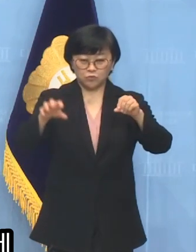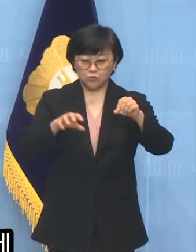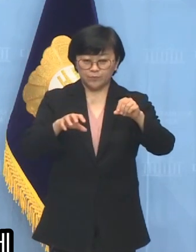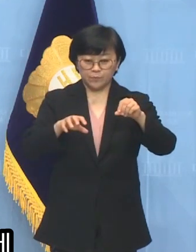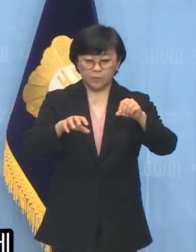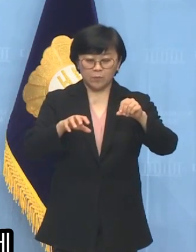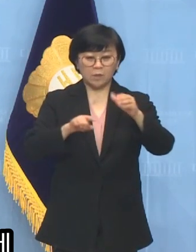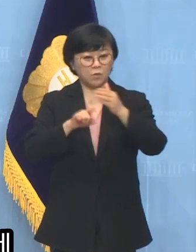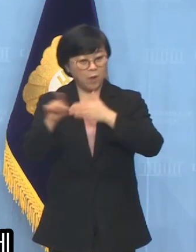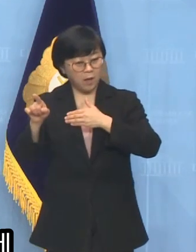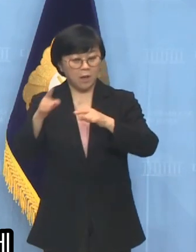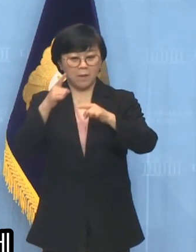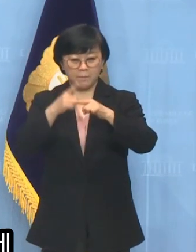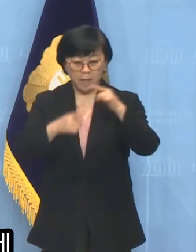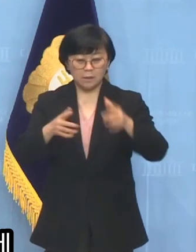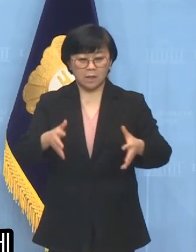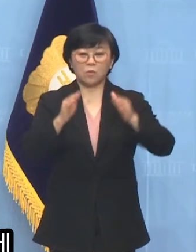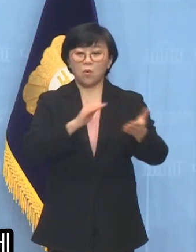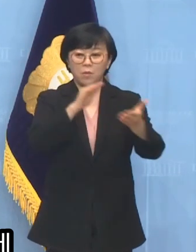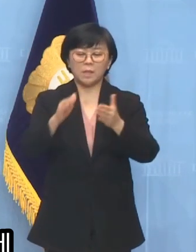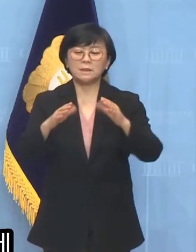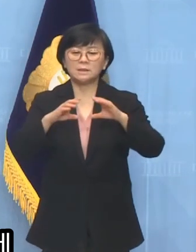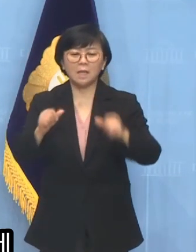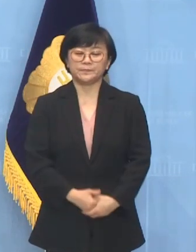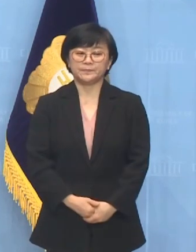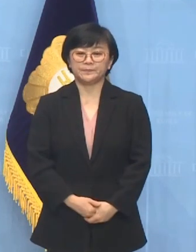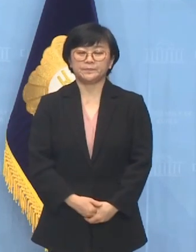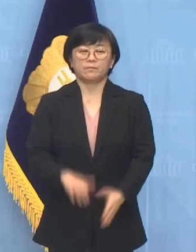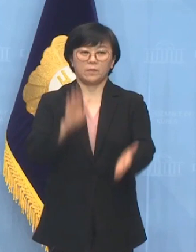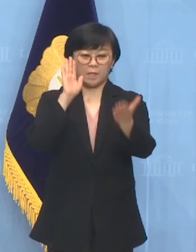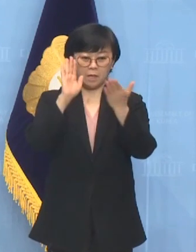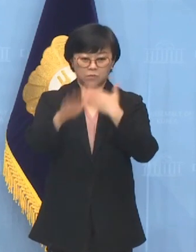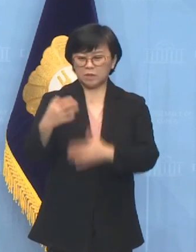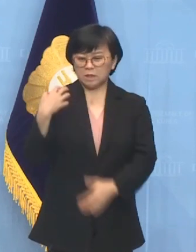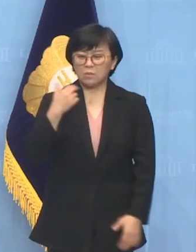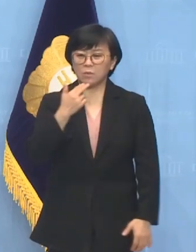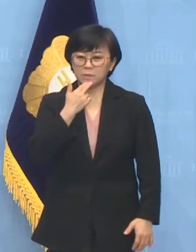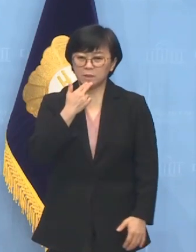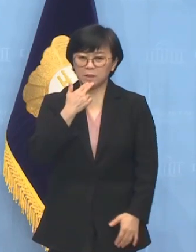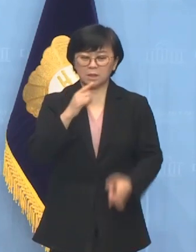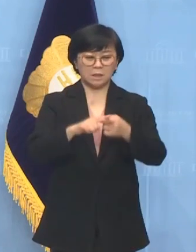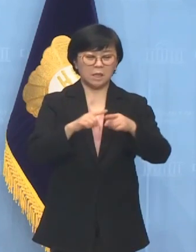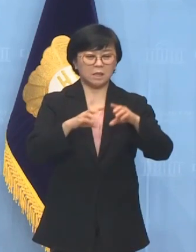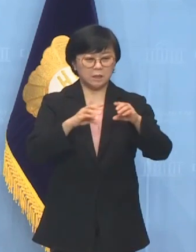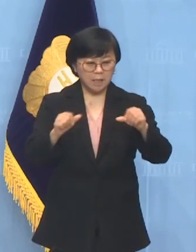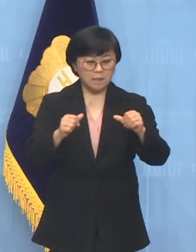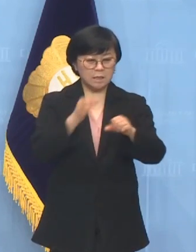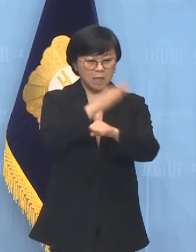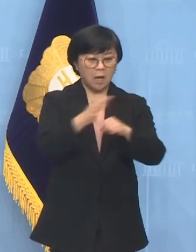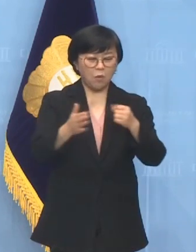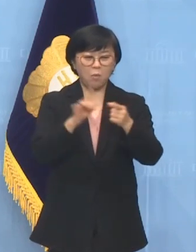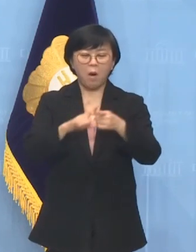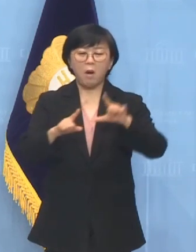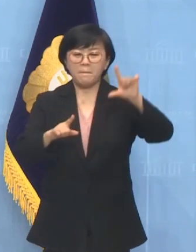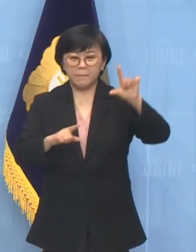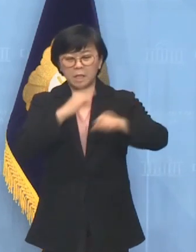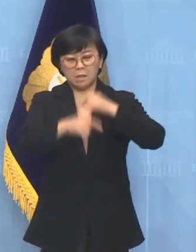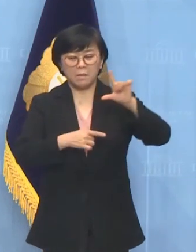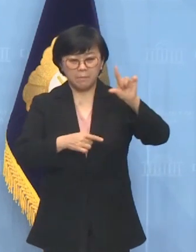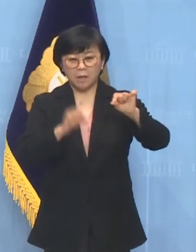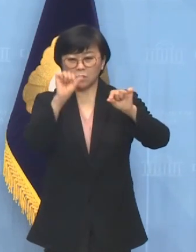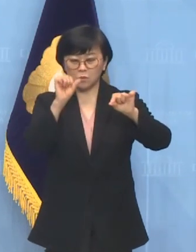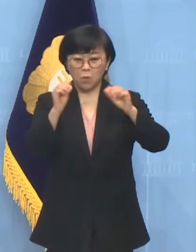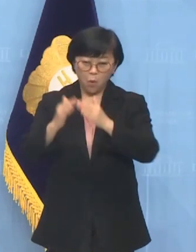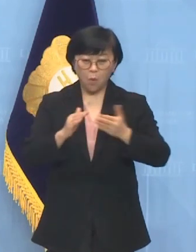외에는 토지 임대부 주택이나 반값 아파트를 공급할 토지 자체가 없다는 겁니다. 앞으로 무책임하게 토지임대부주택을 뭐 연간 만 호씩 공급한다 이런